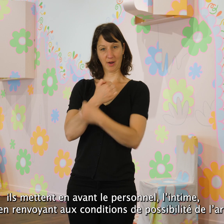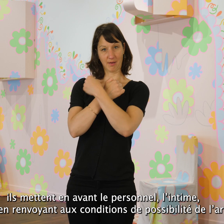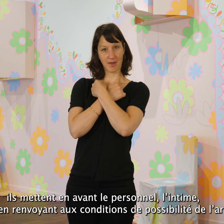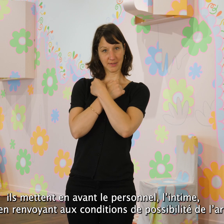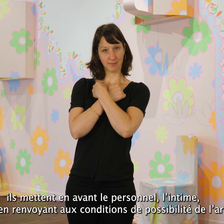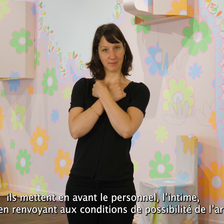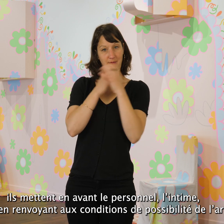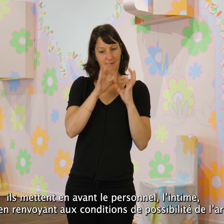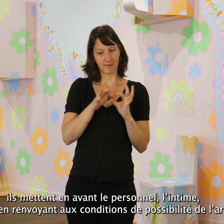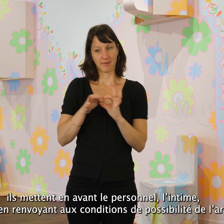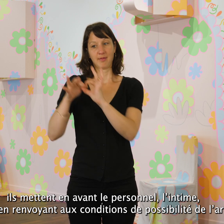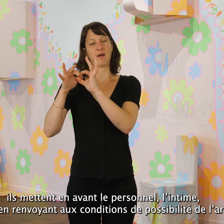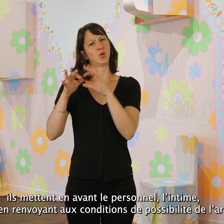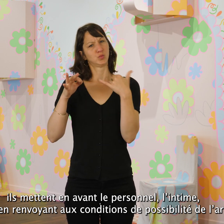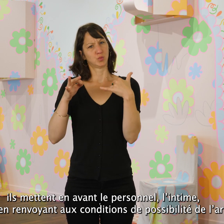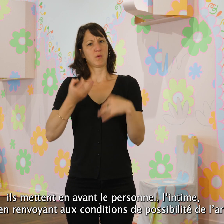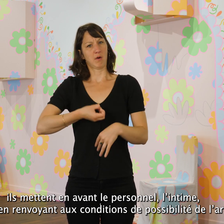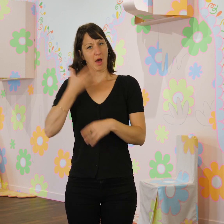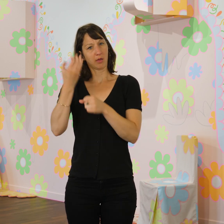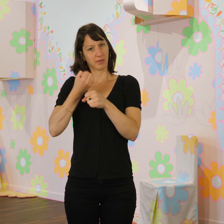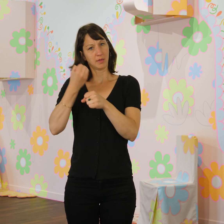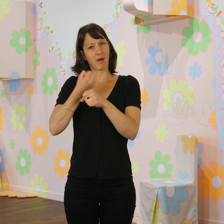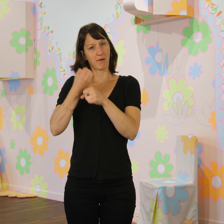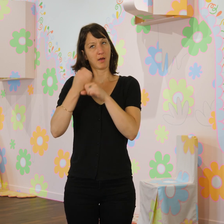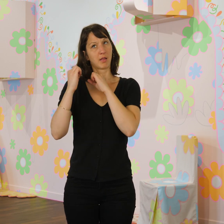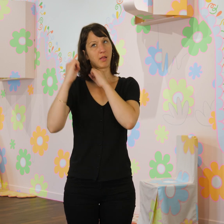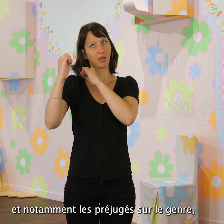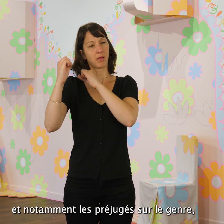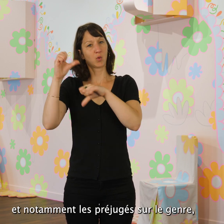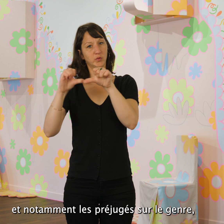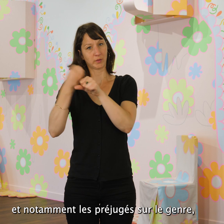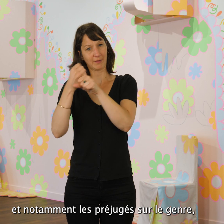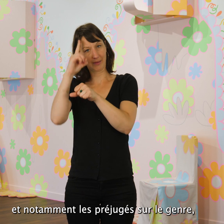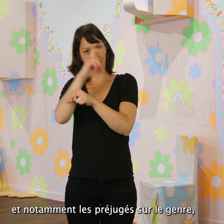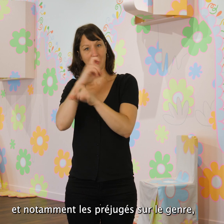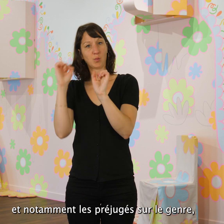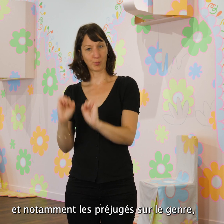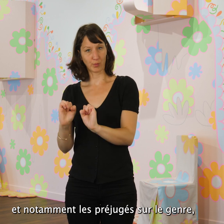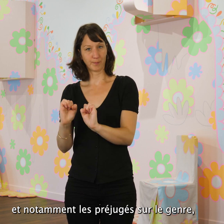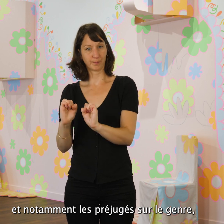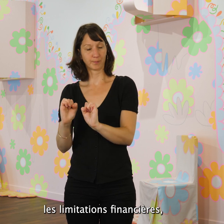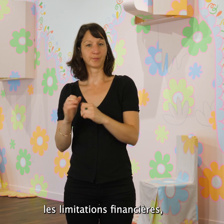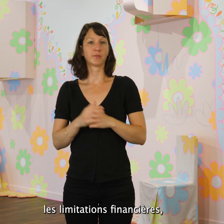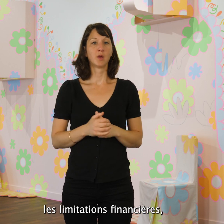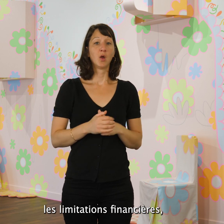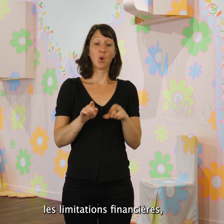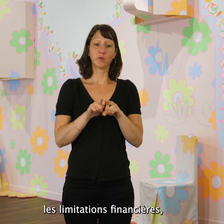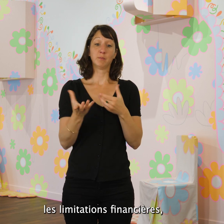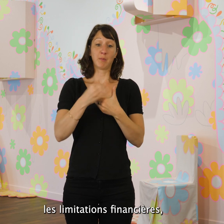aux conditions de possibilité de l'art, et notamment les préjugés sur le genre, les limitations